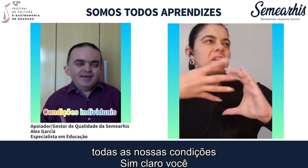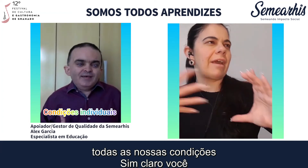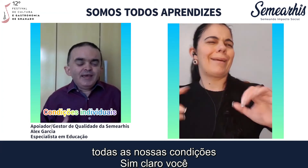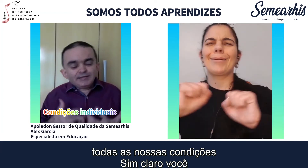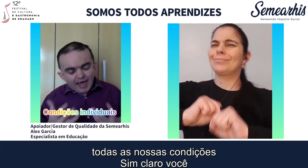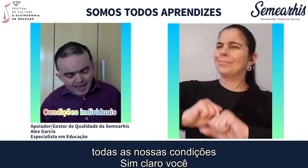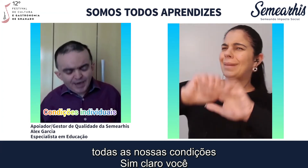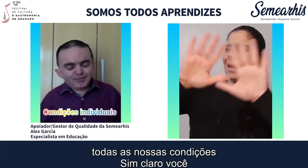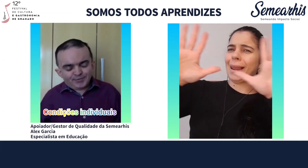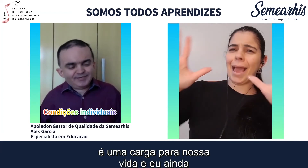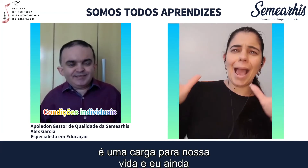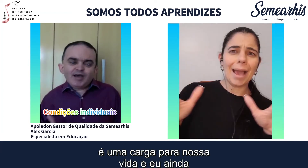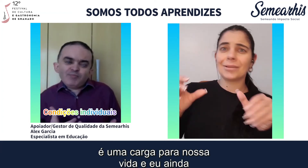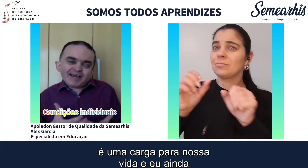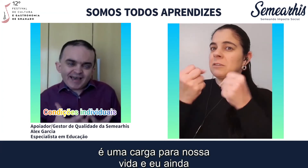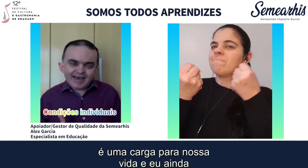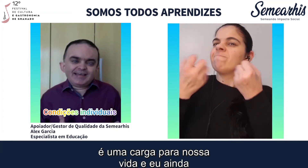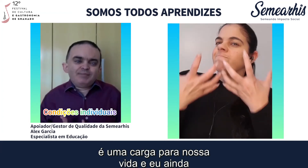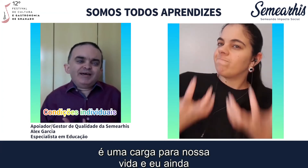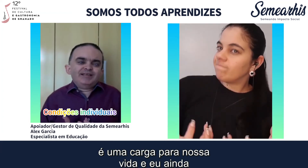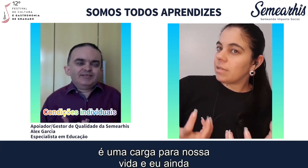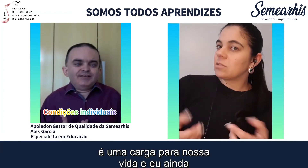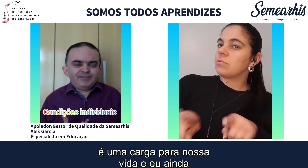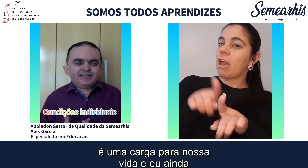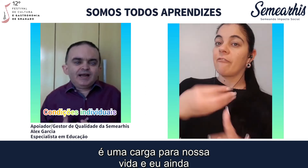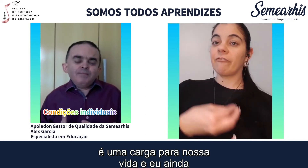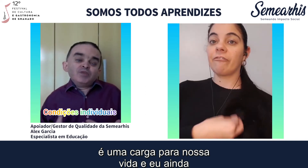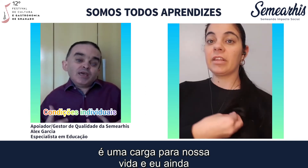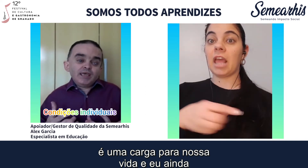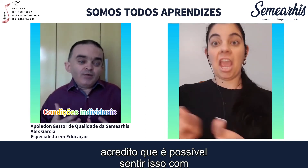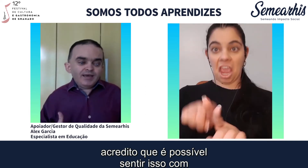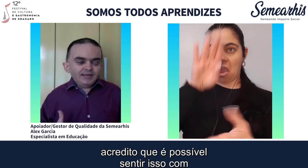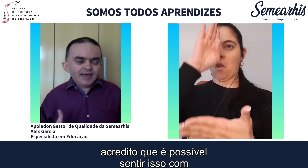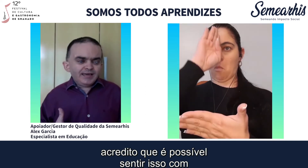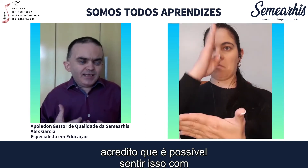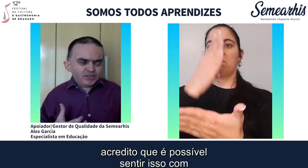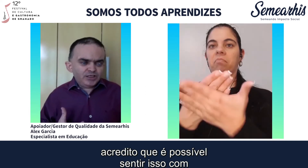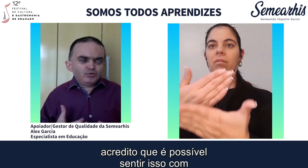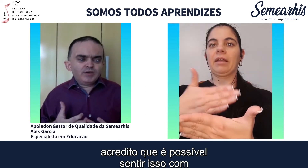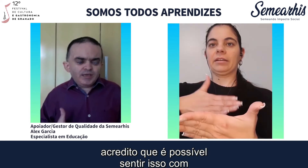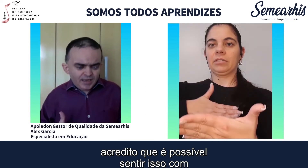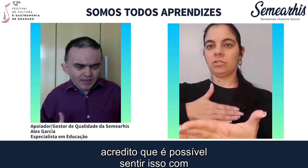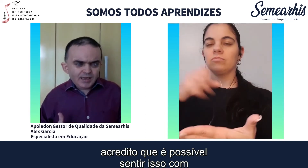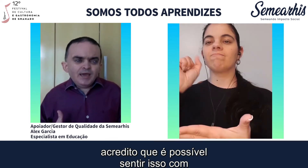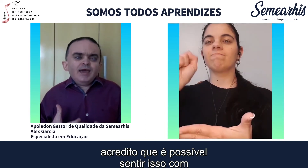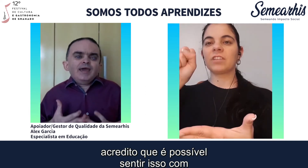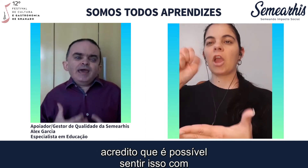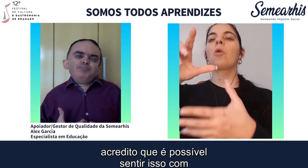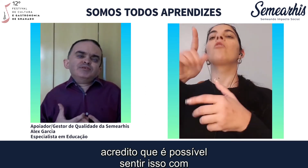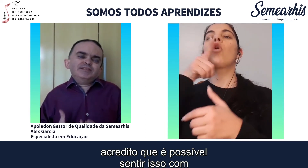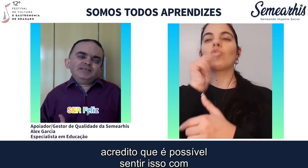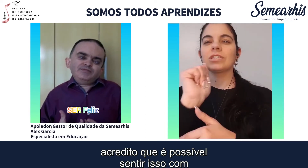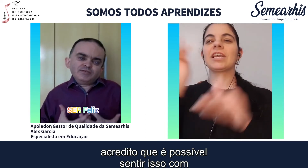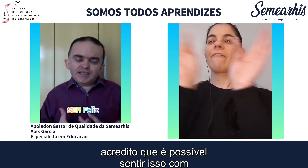condições, que claro, são uma carga para a nossa vida, eu ainda acredito que